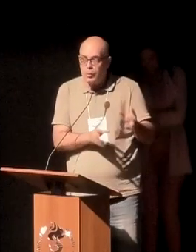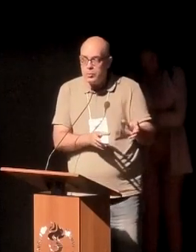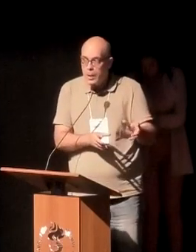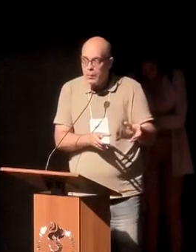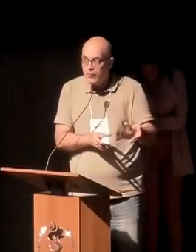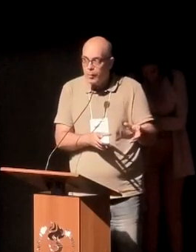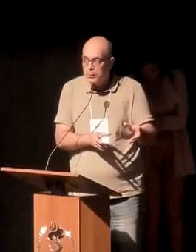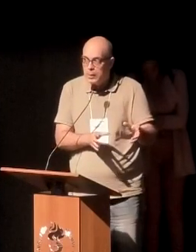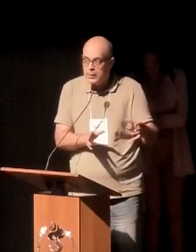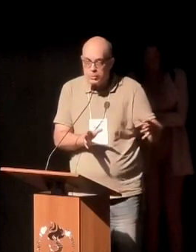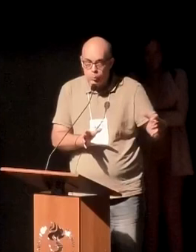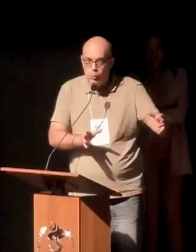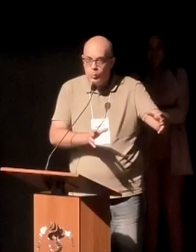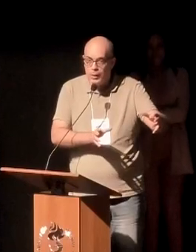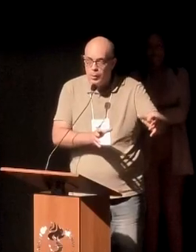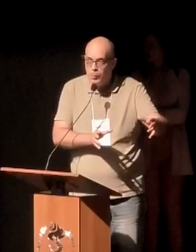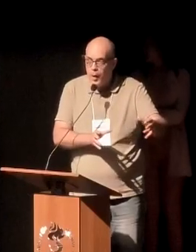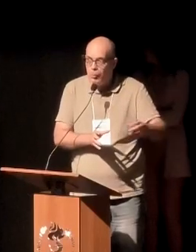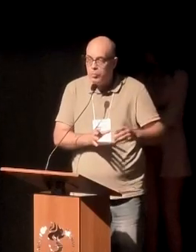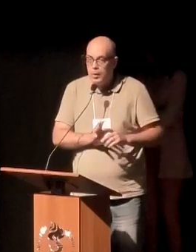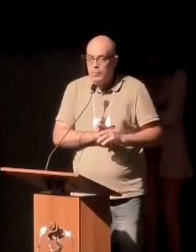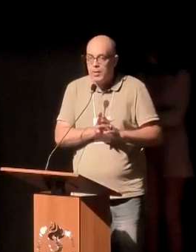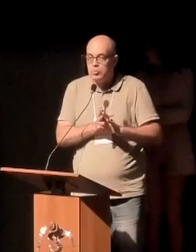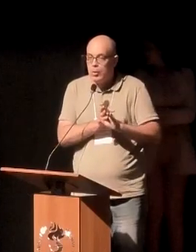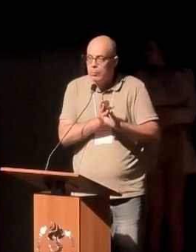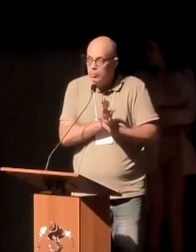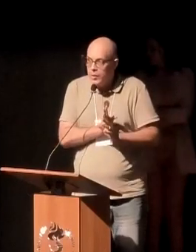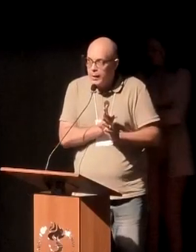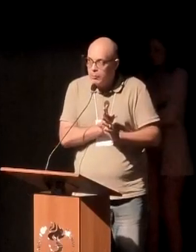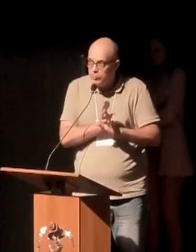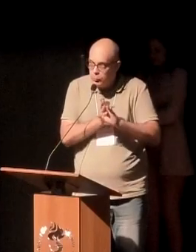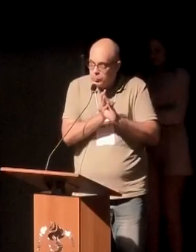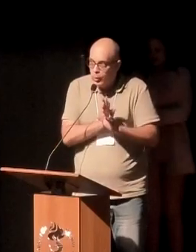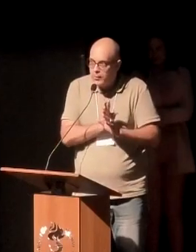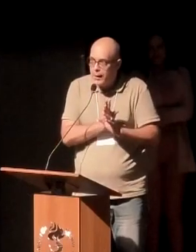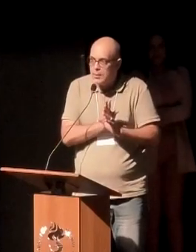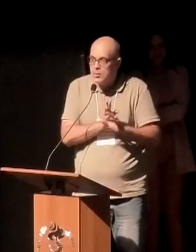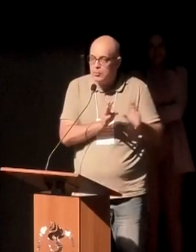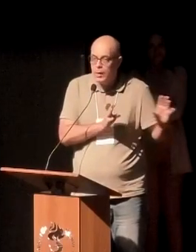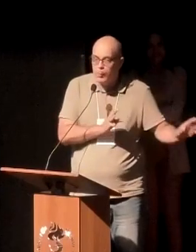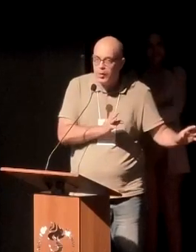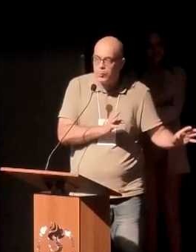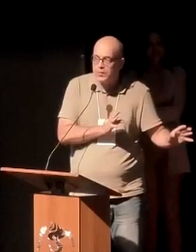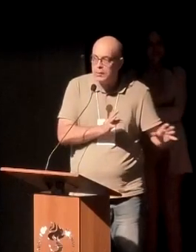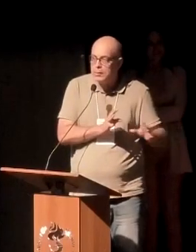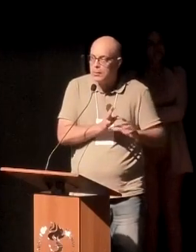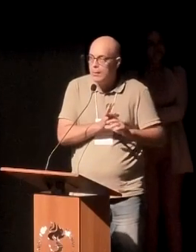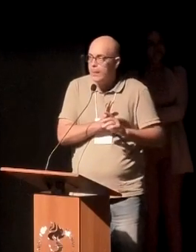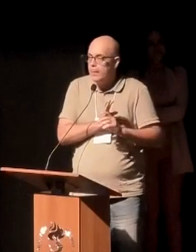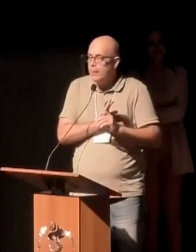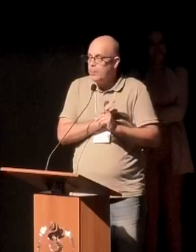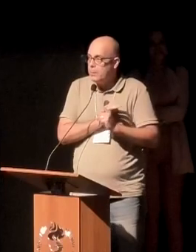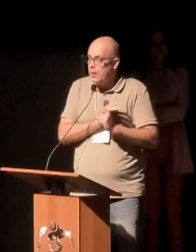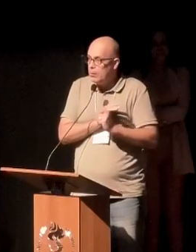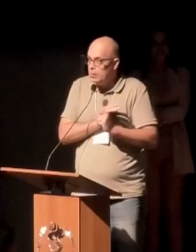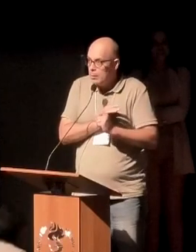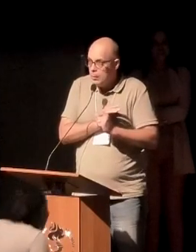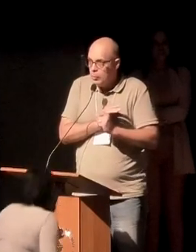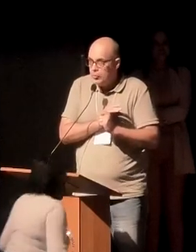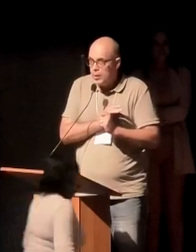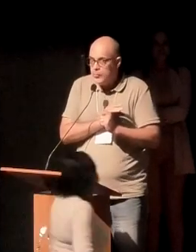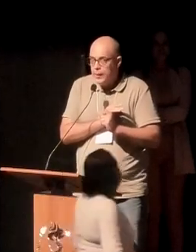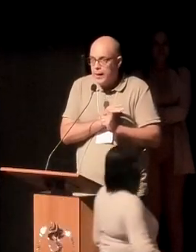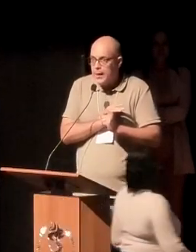nós vamos tirar uma foto ainda de todo mundo aqui no palco mas só uns dois recadinhos aí eu passo passando primeiro